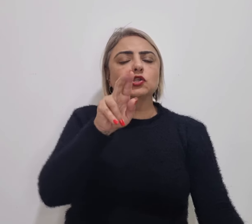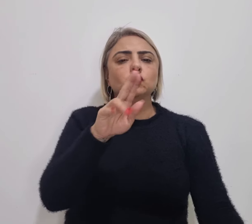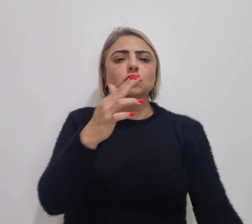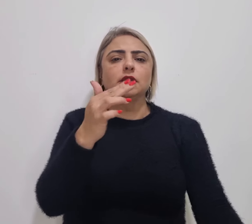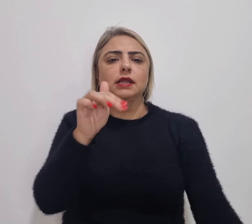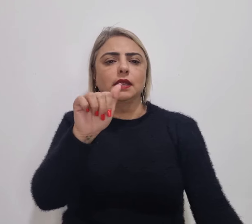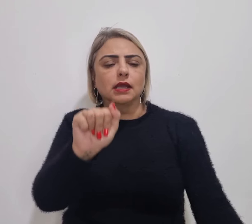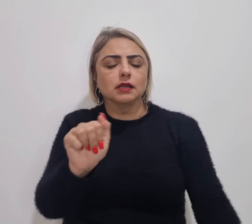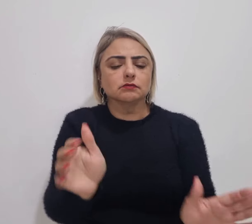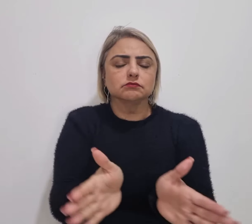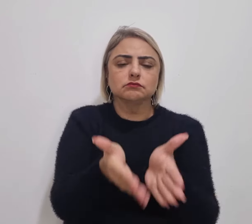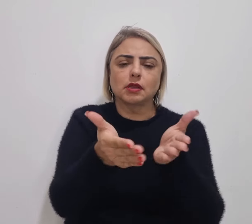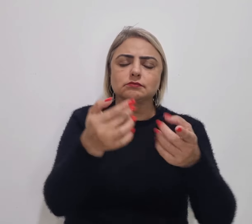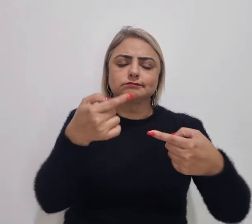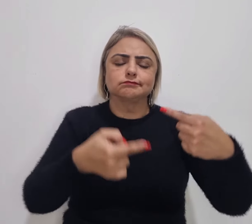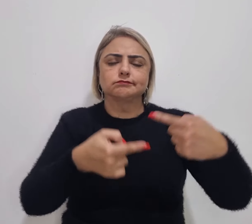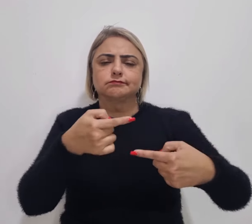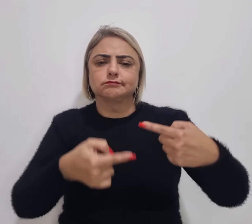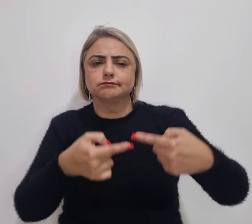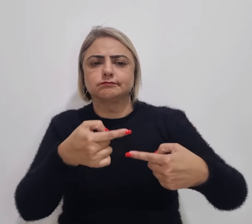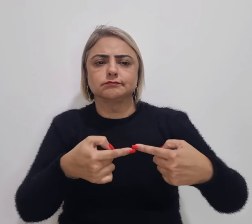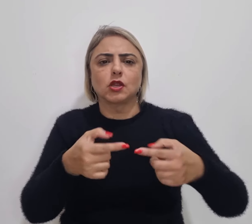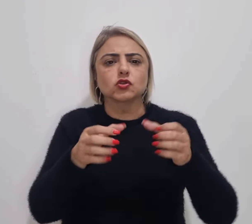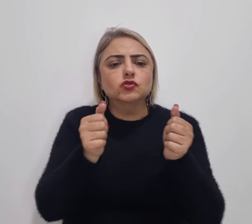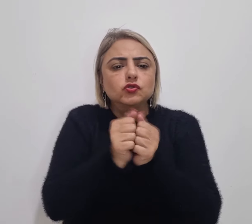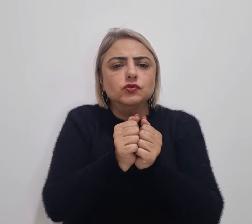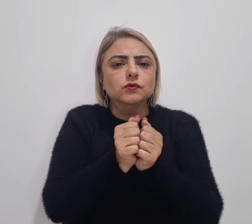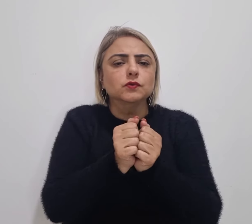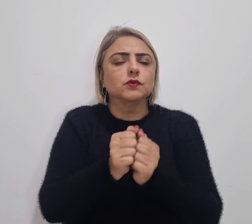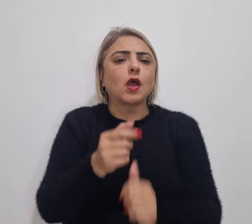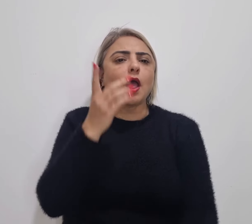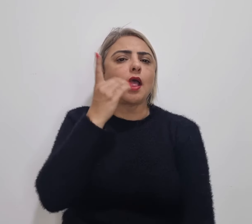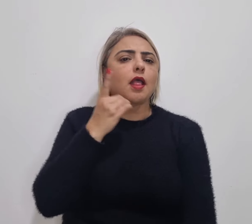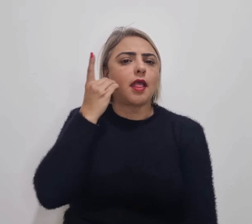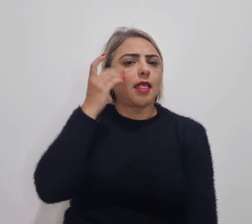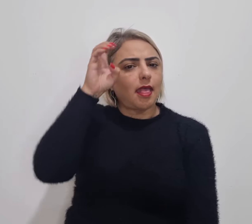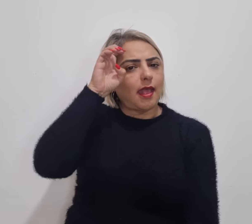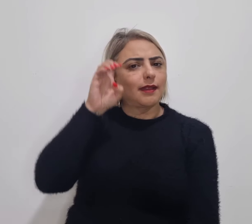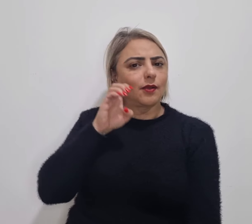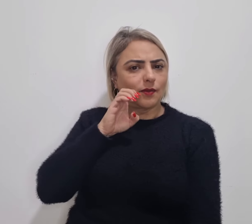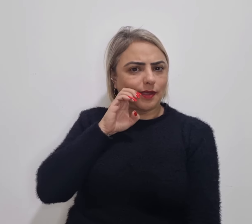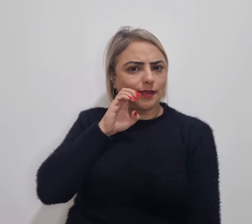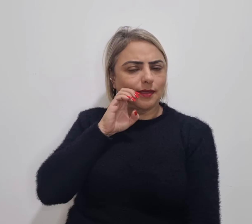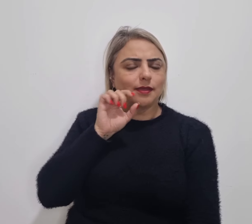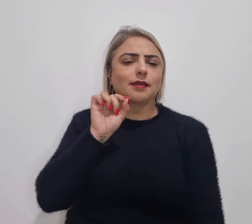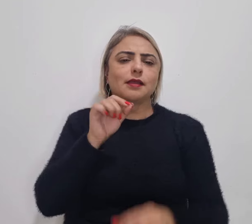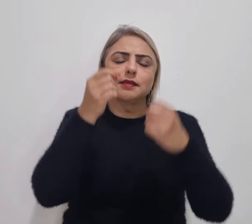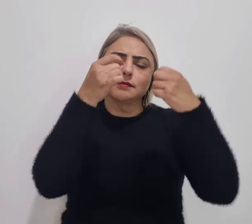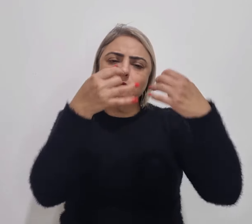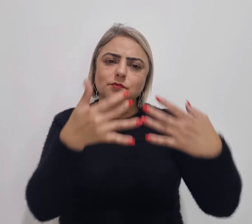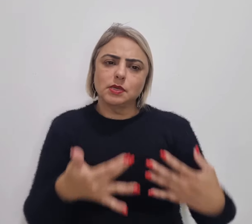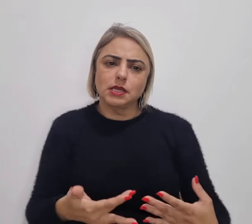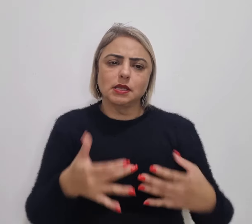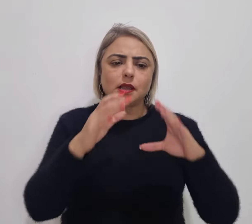que promoveu o debate em conjunto com a deputada Érica Cocay, explica que a Convenção